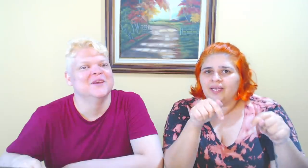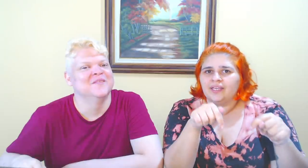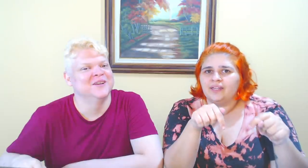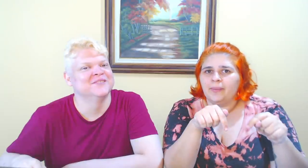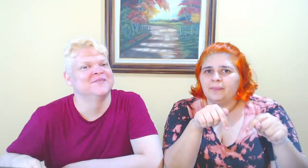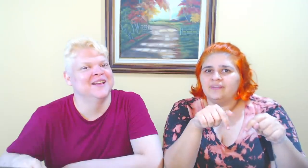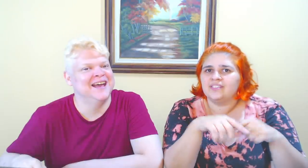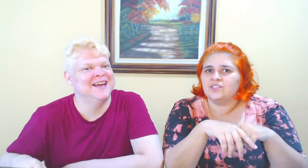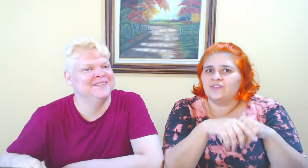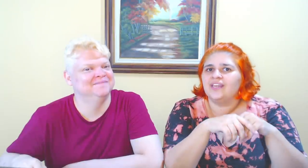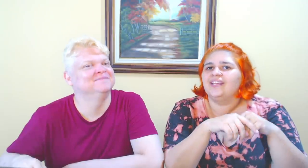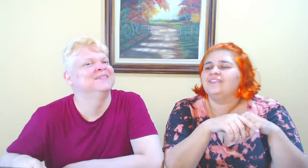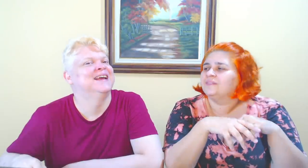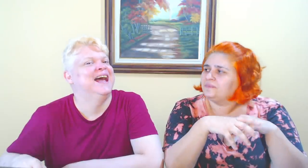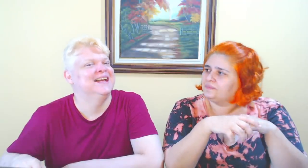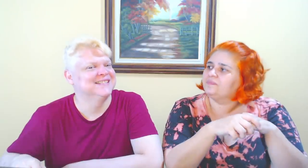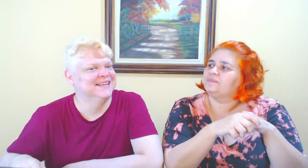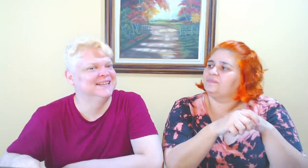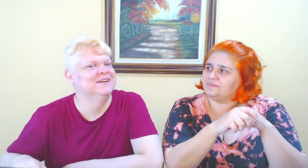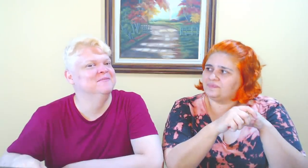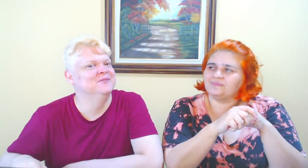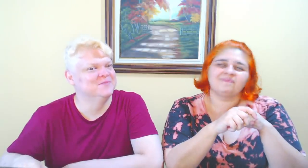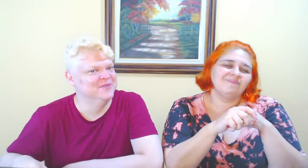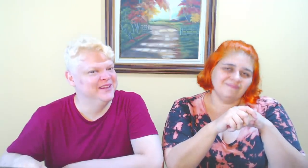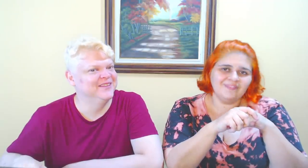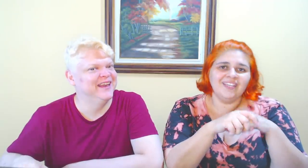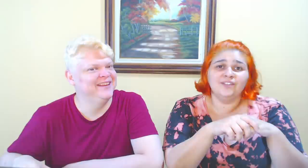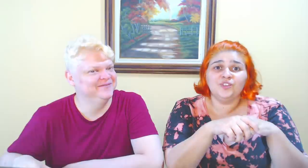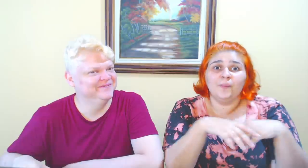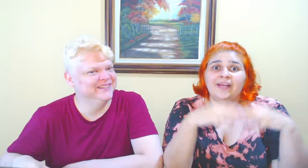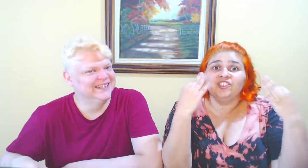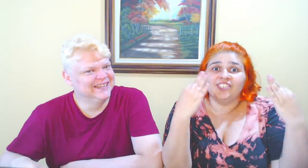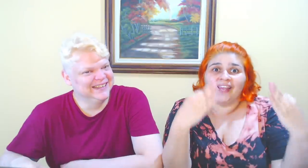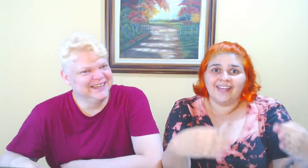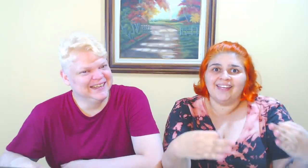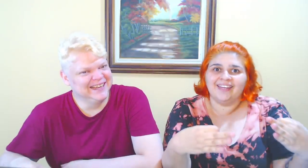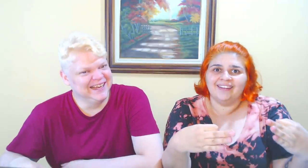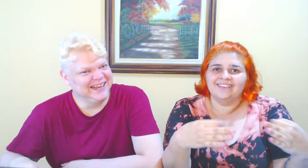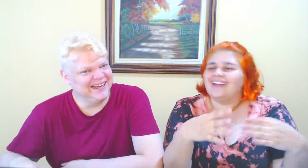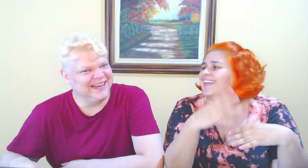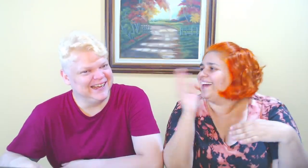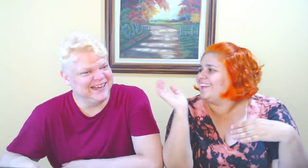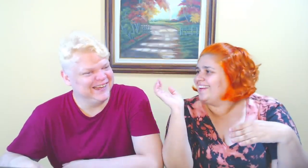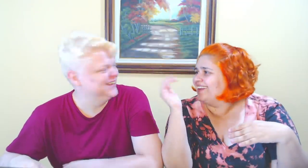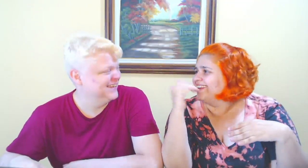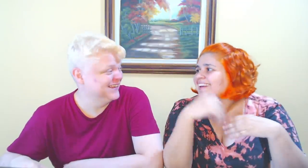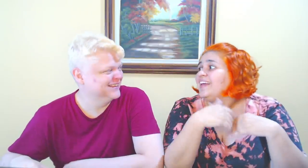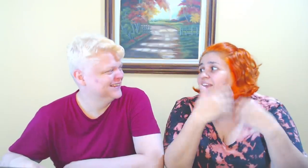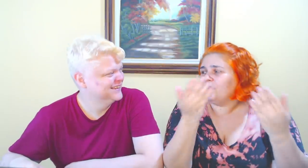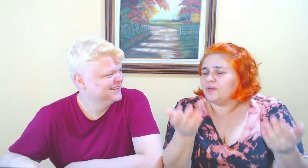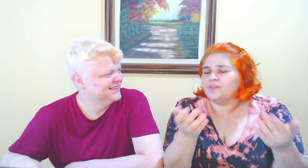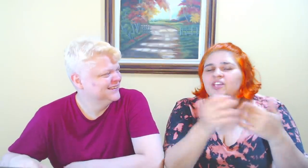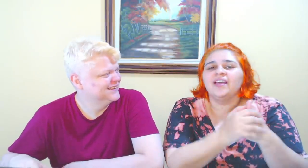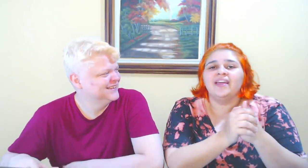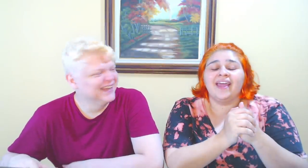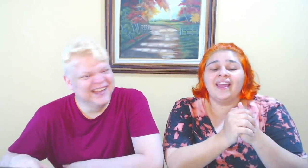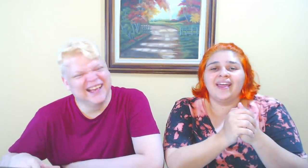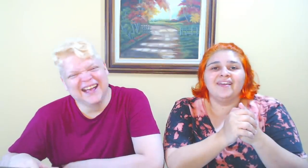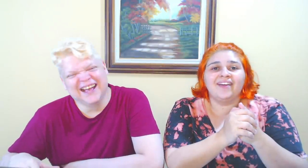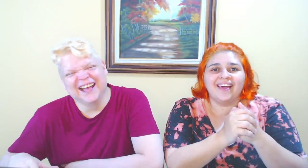aqui também Para verem Acertamos muito Eu sou uma gênia E humilde Eu quero